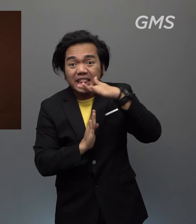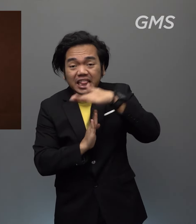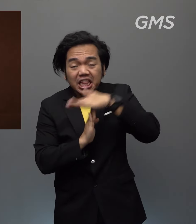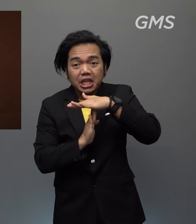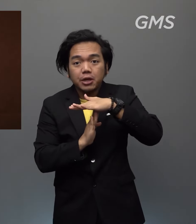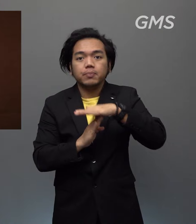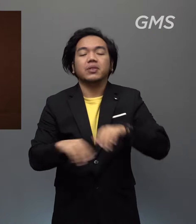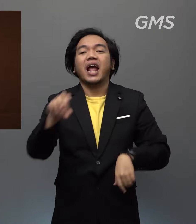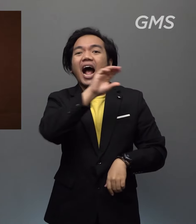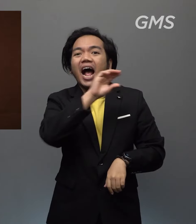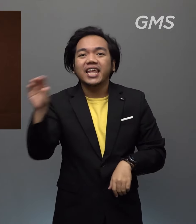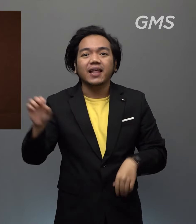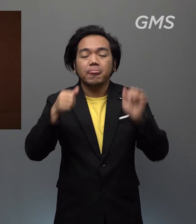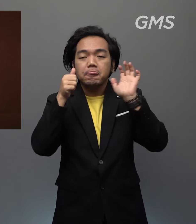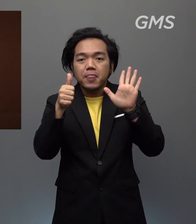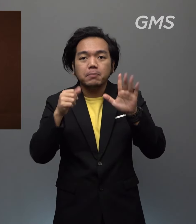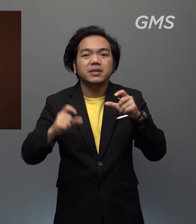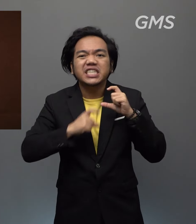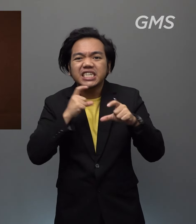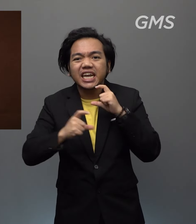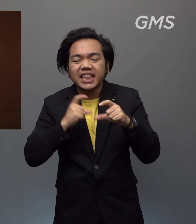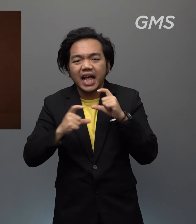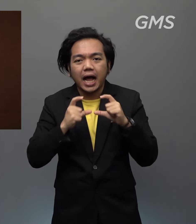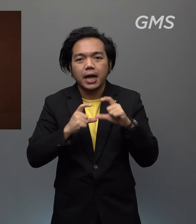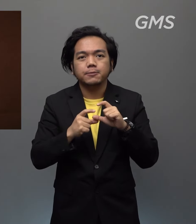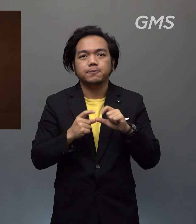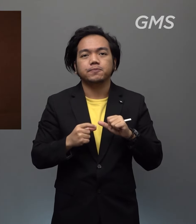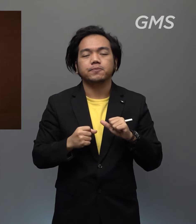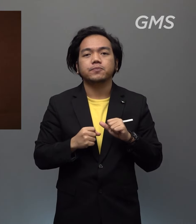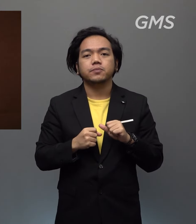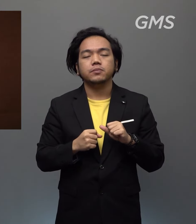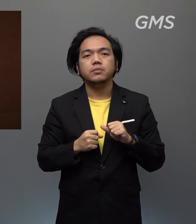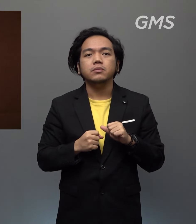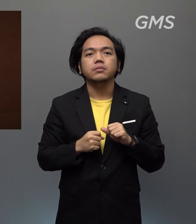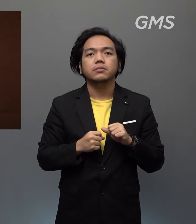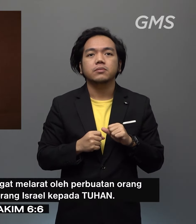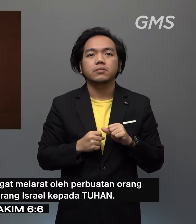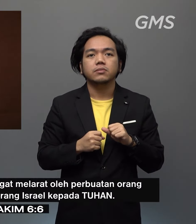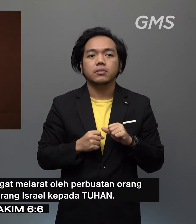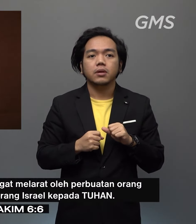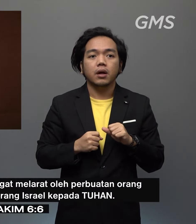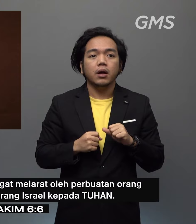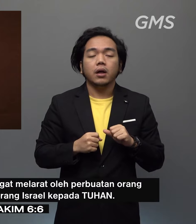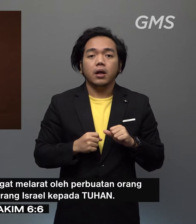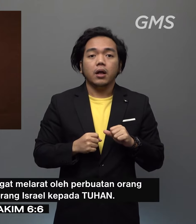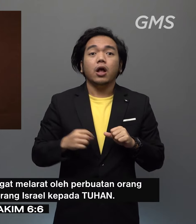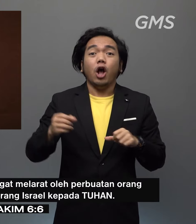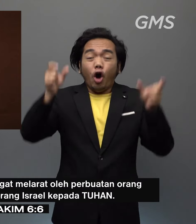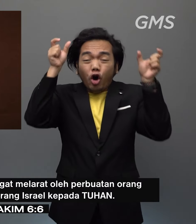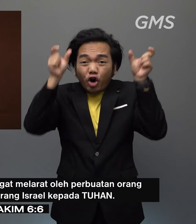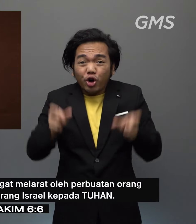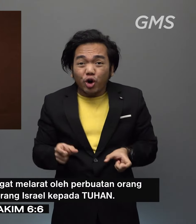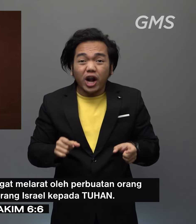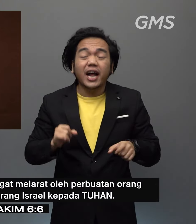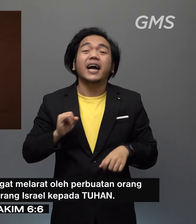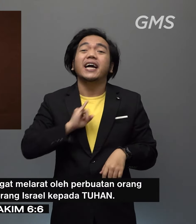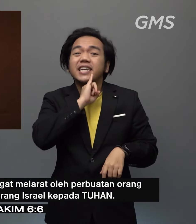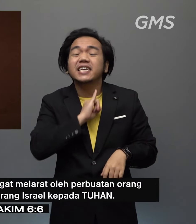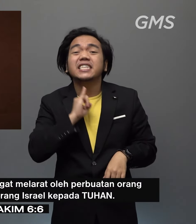ke-6 menjelaskan kemudian dikatakan ayat yang ke-6 di dalam Hakim-Hakim pasal yang ke-6. Sehingga orang Israel menjadi